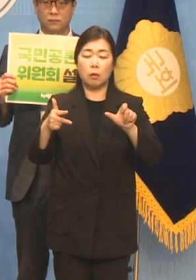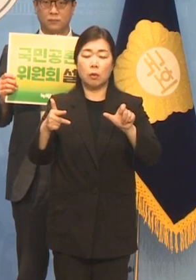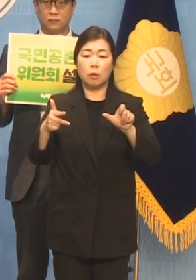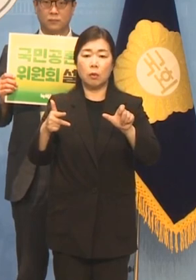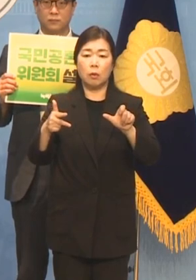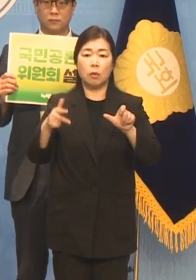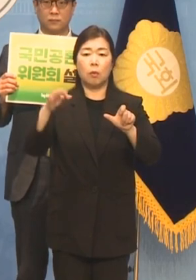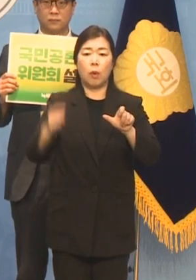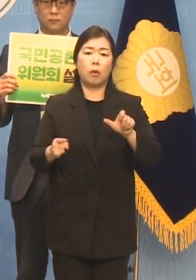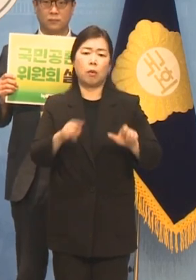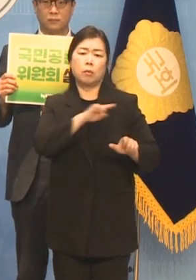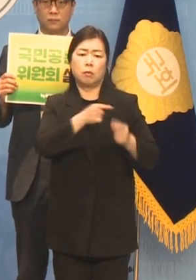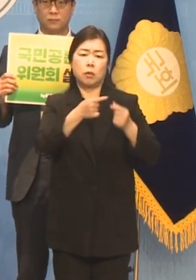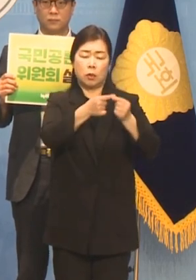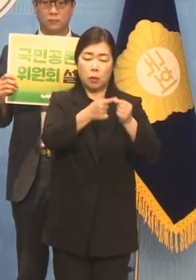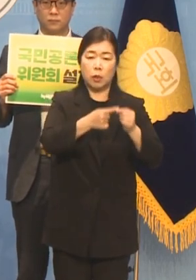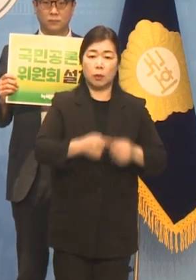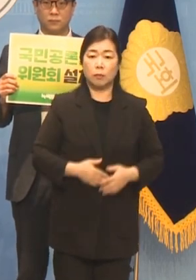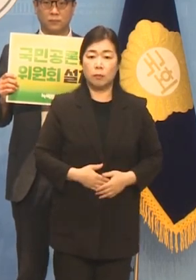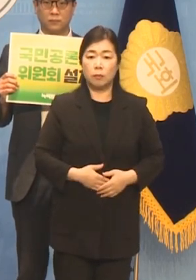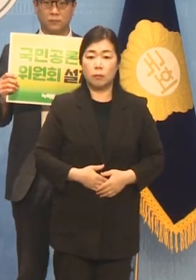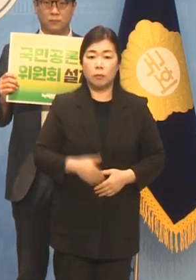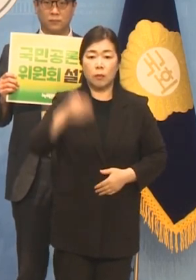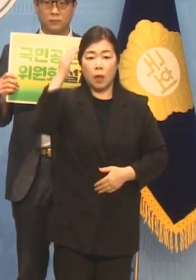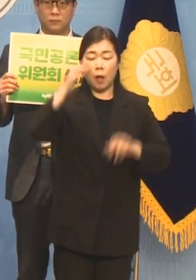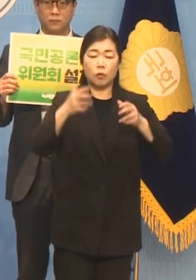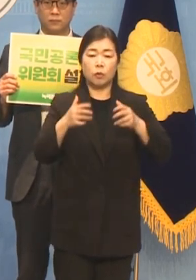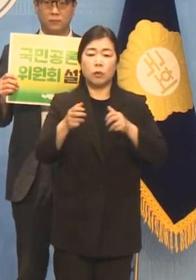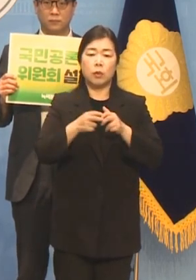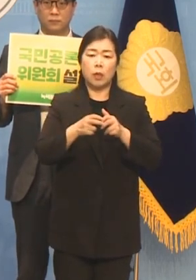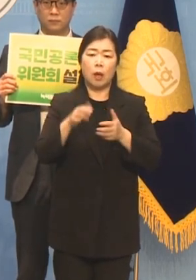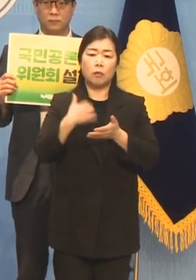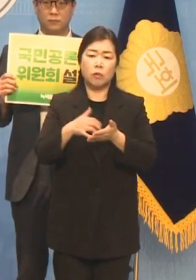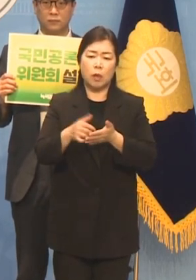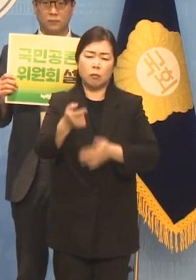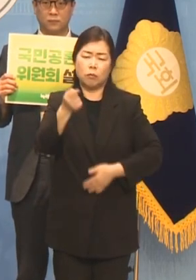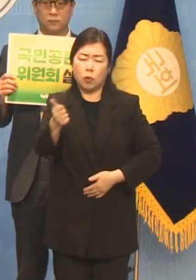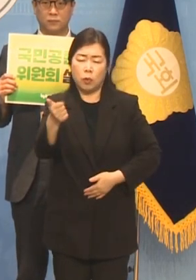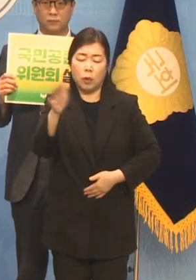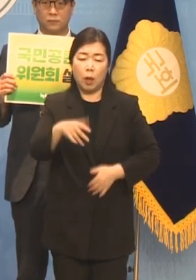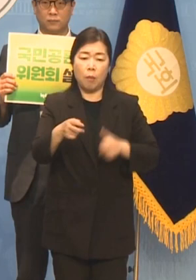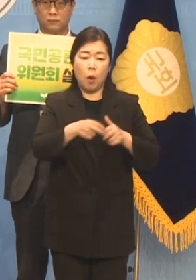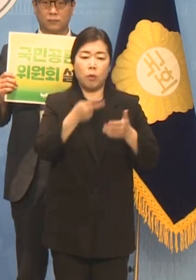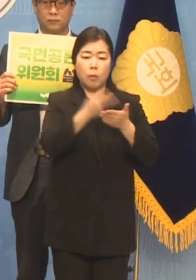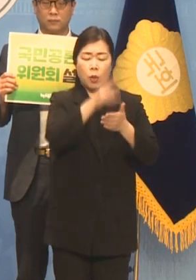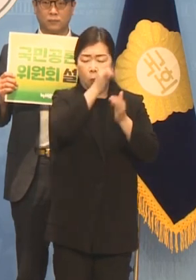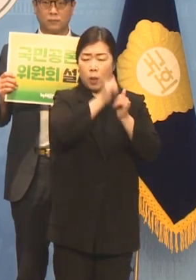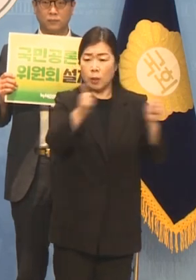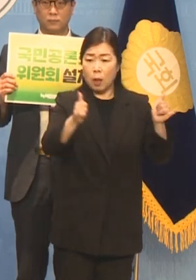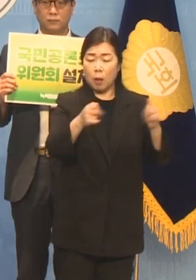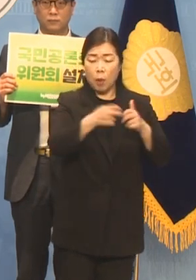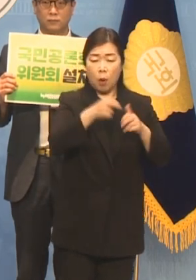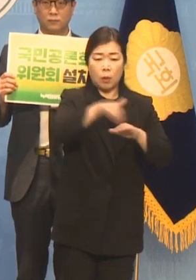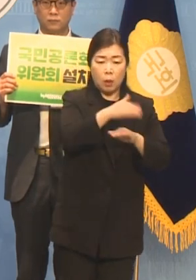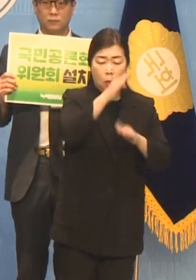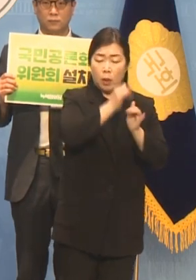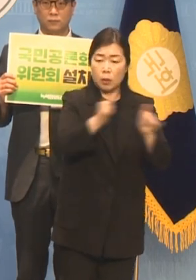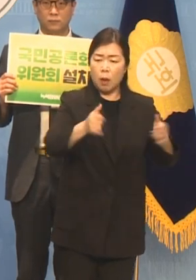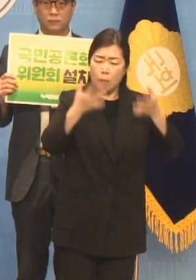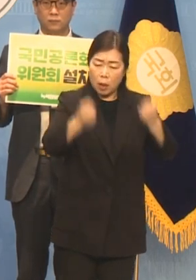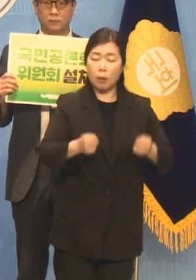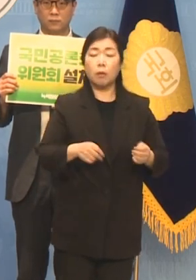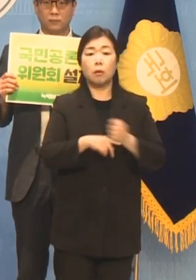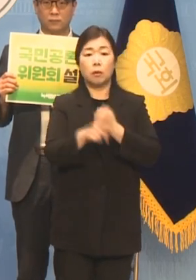무엇을 말합니까? 우리나라는 의사가 엄청 적은데 입원 환자도 외래 환자도 엄청